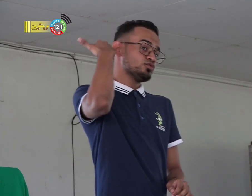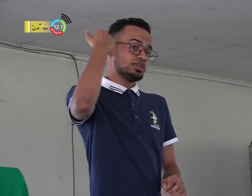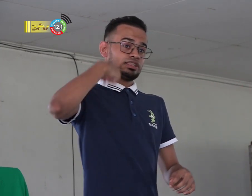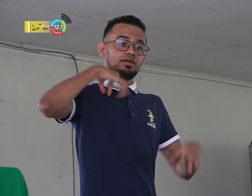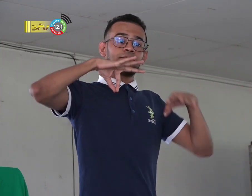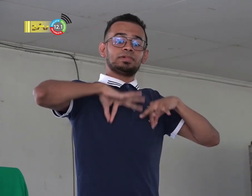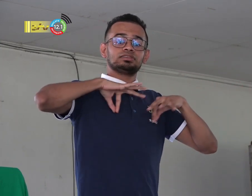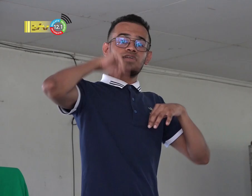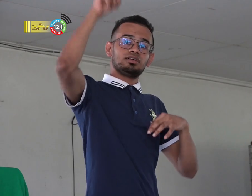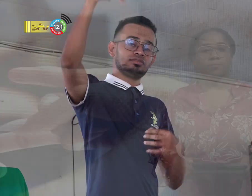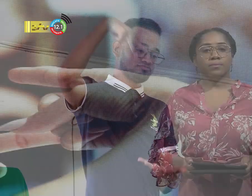leggen.